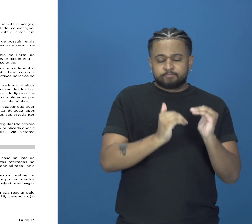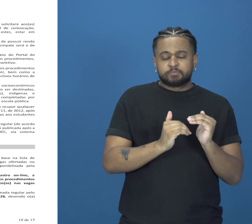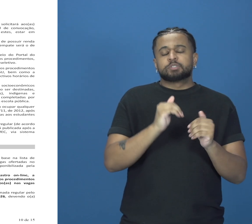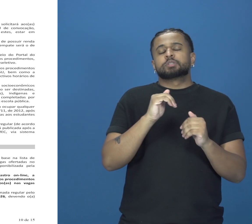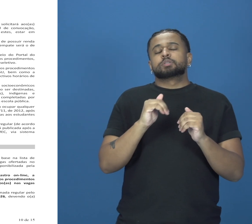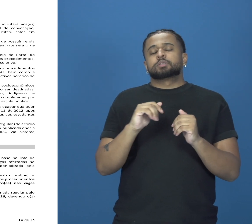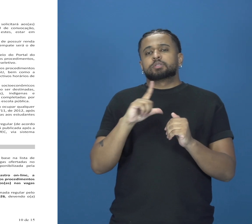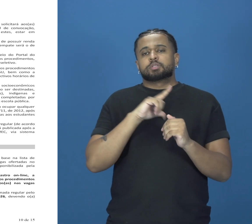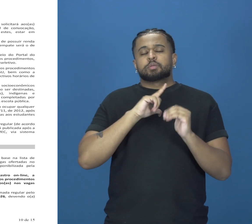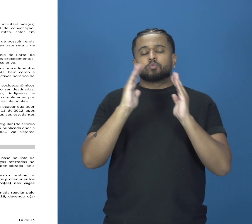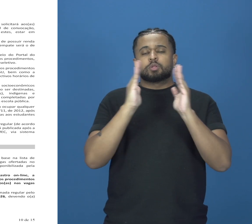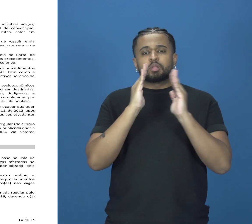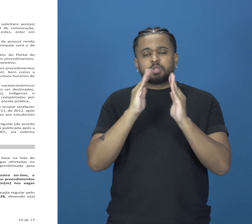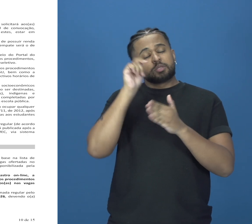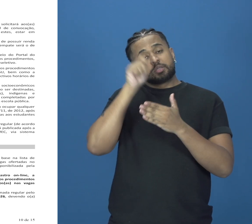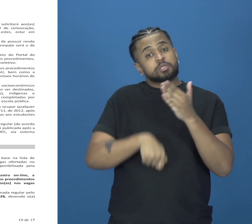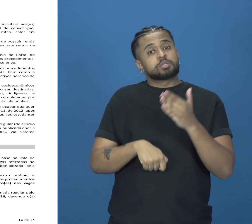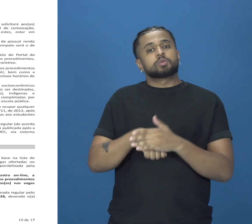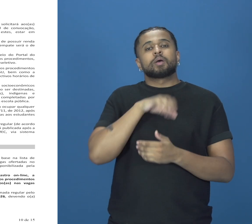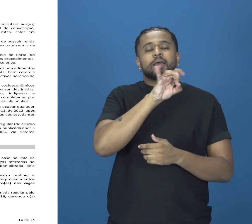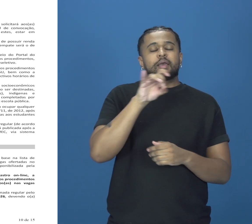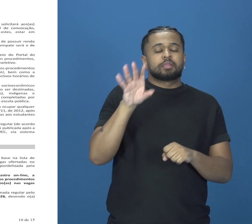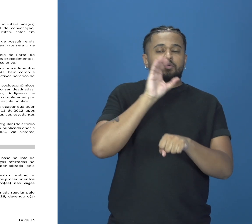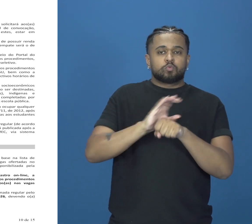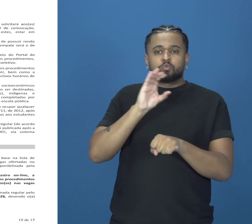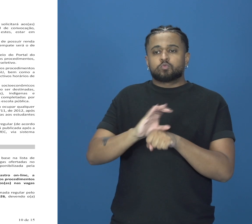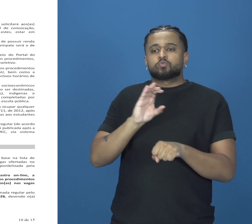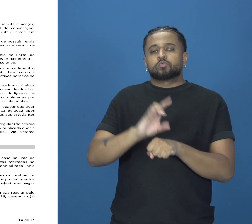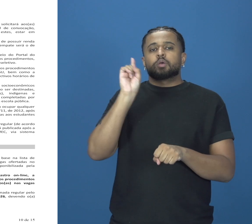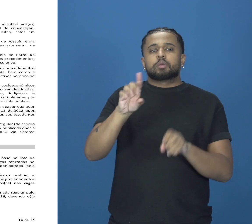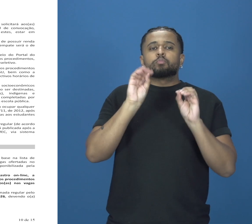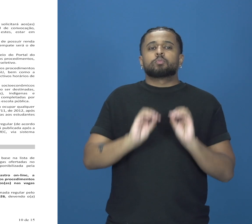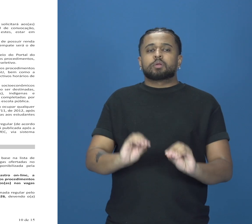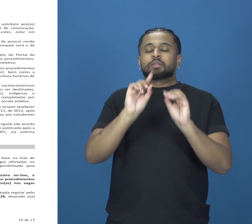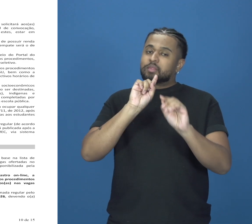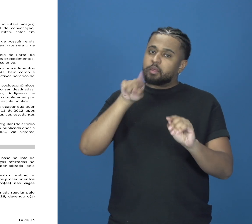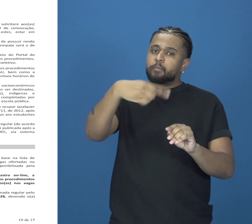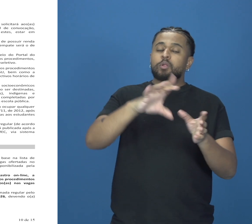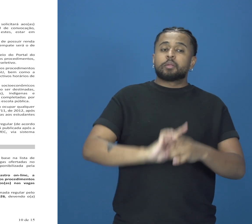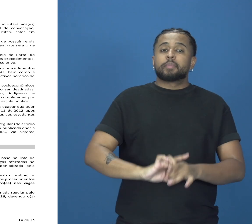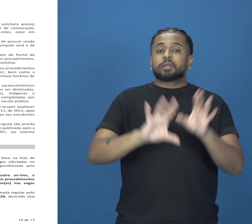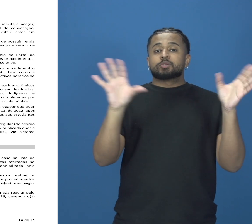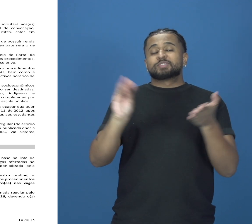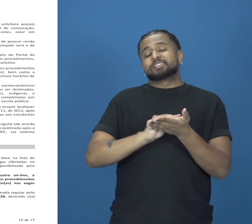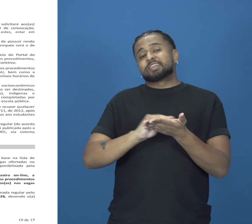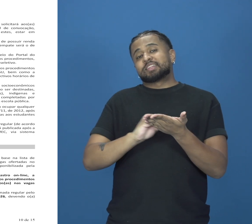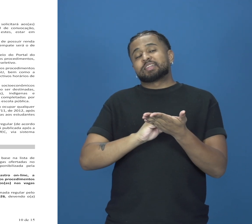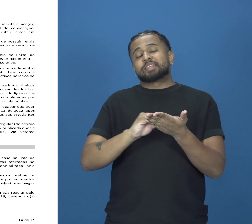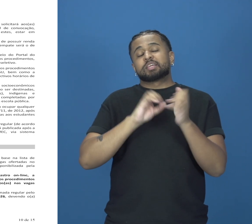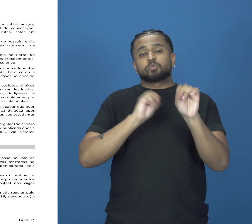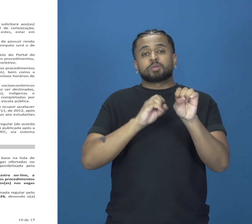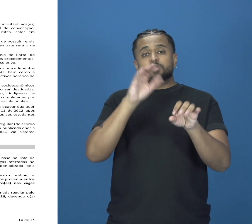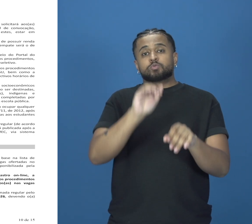com a classificação e modalidade de inscrição em cada curso, será publicada após a liberação pela Secretaria de